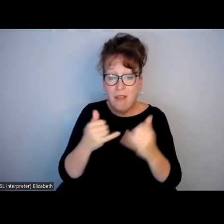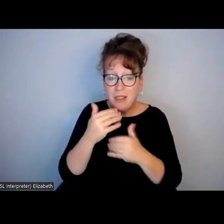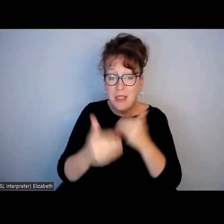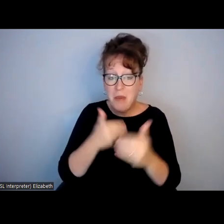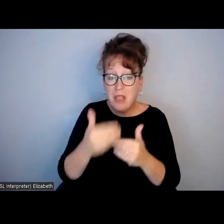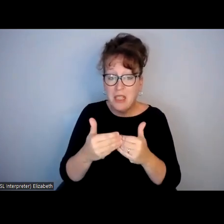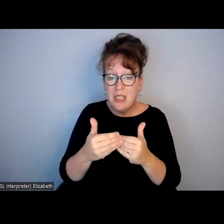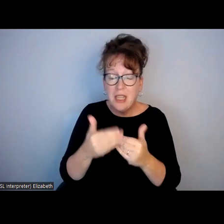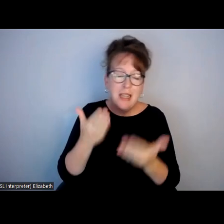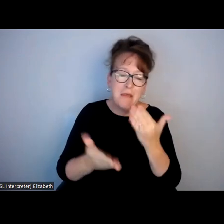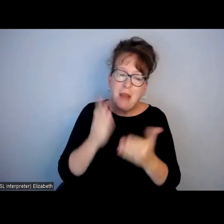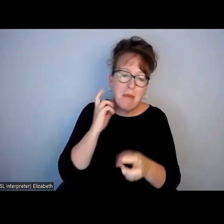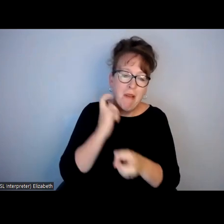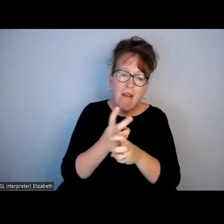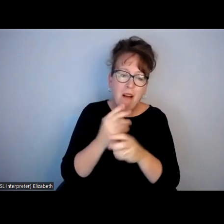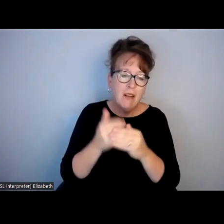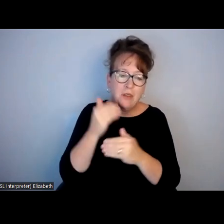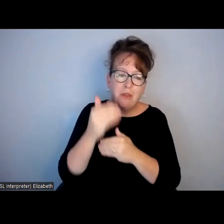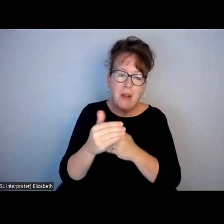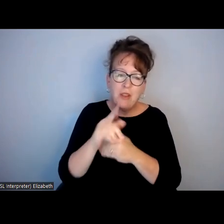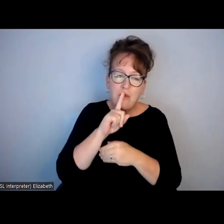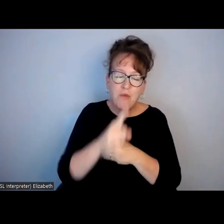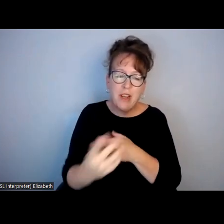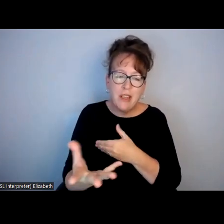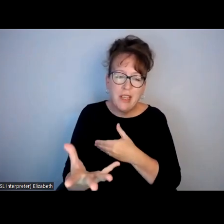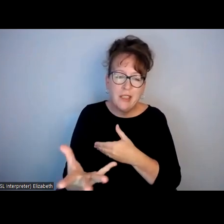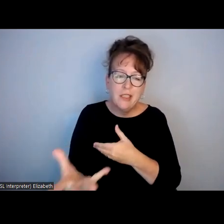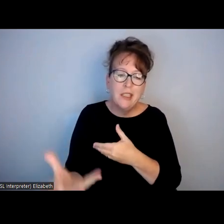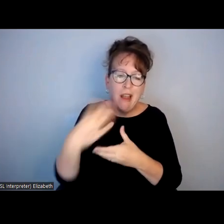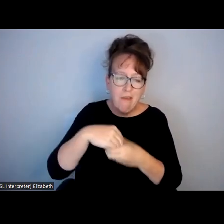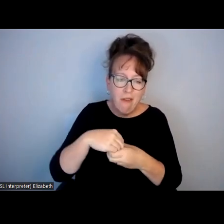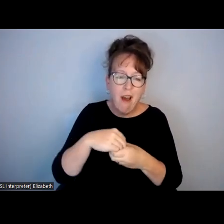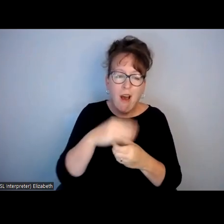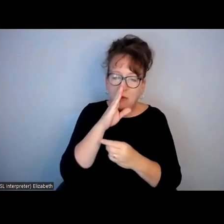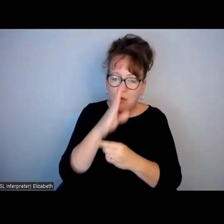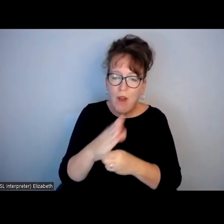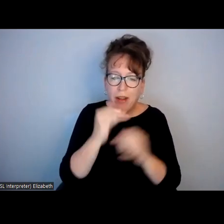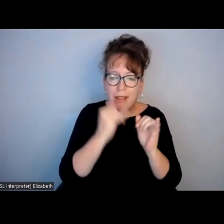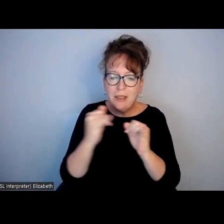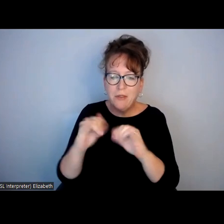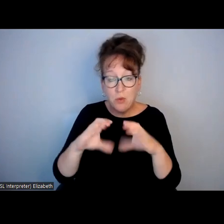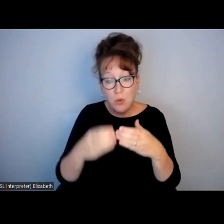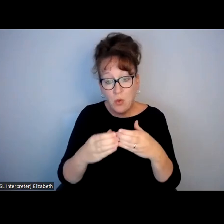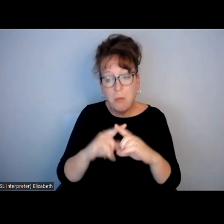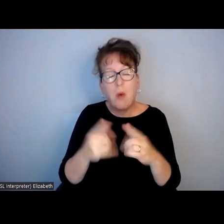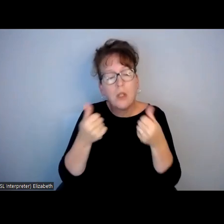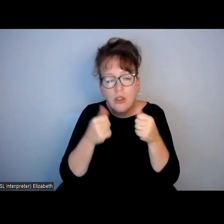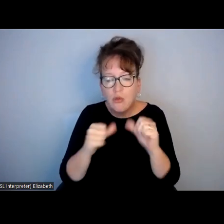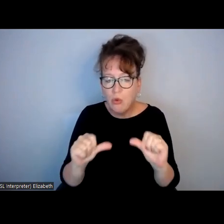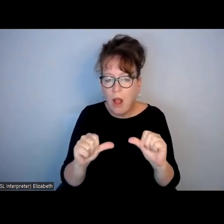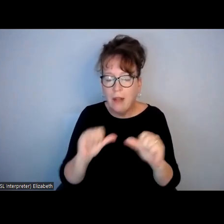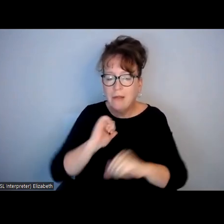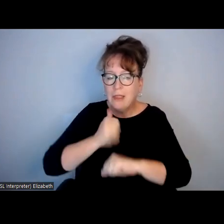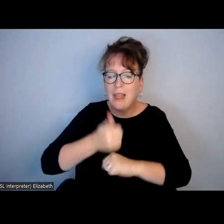cantidad de personas que se están Están involucradas en esto Tal vez va a ser difícil eh